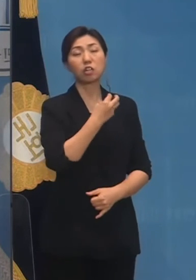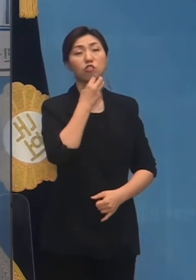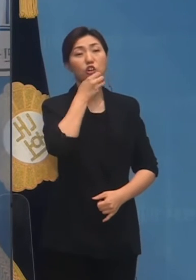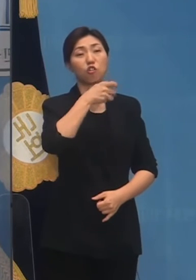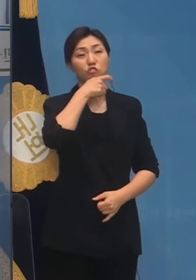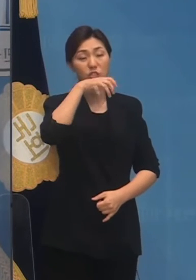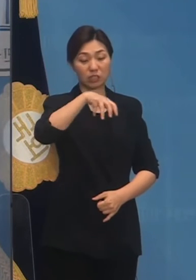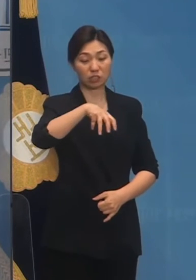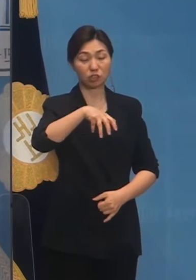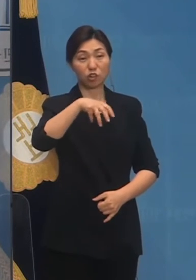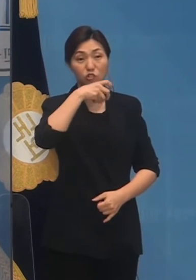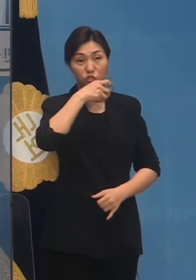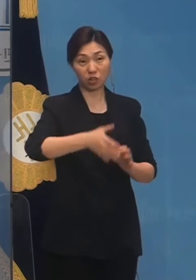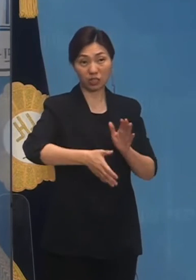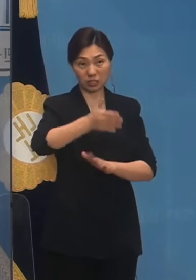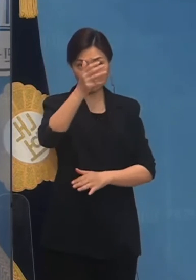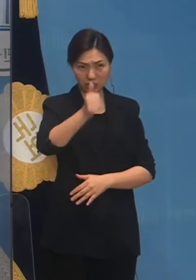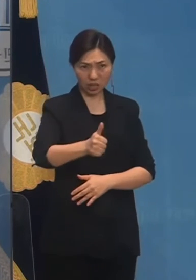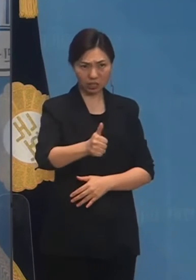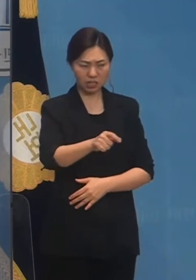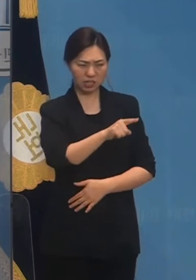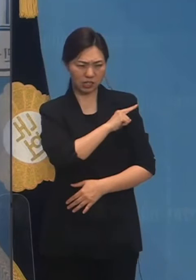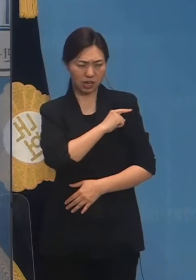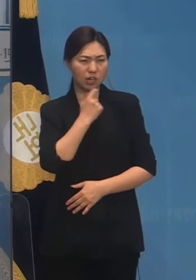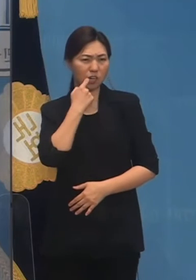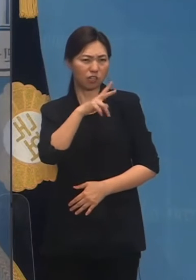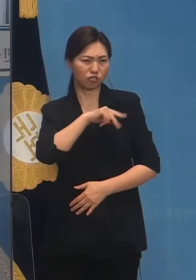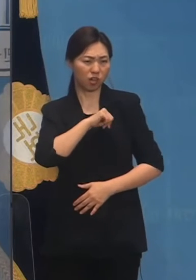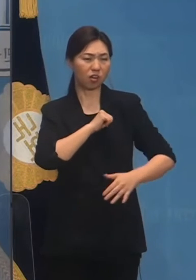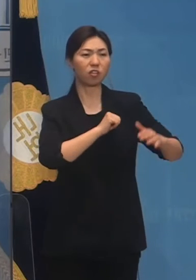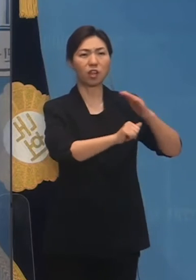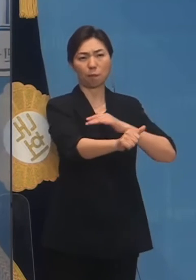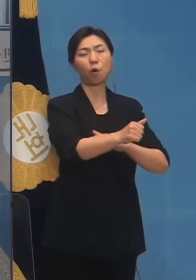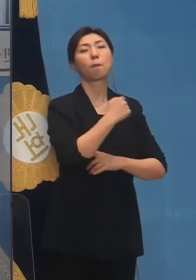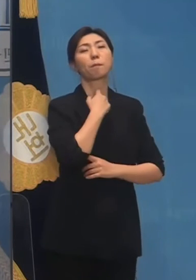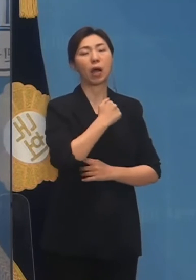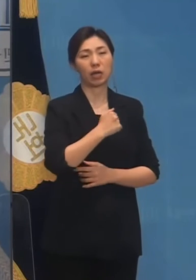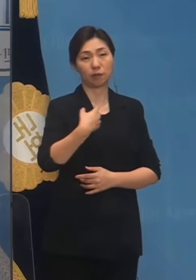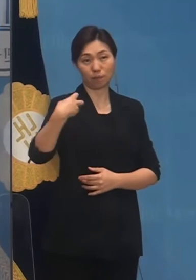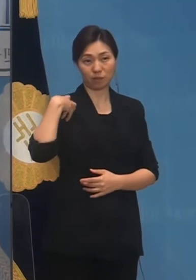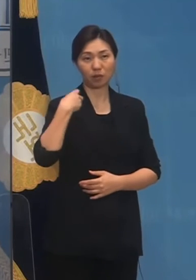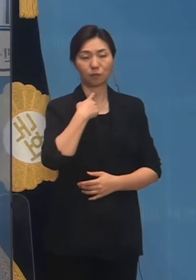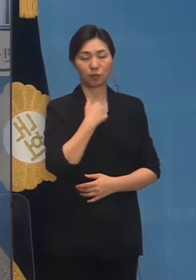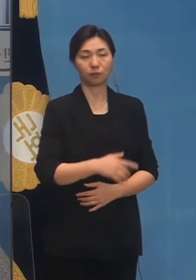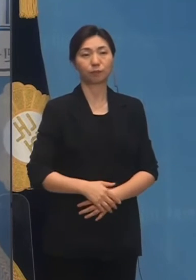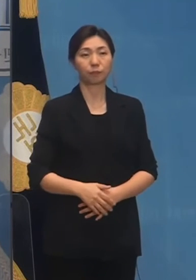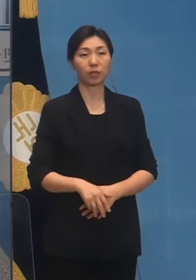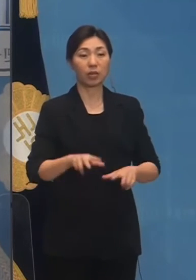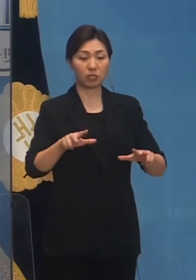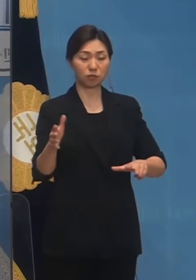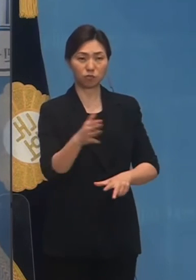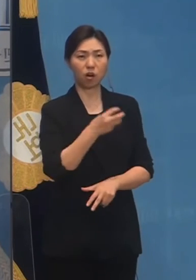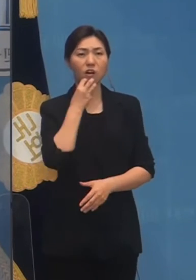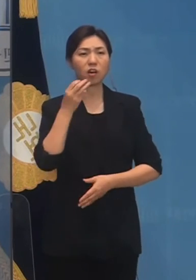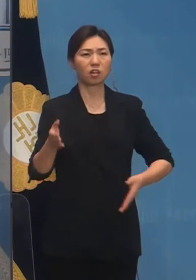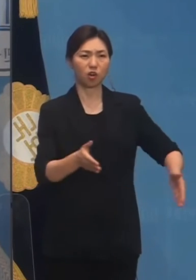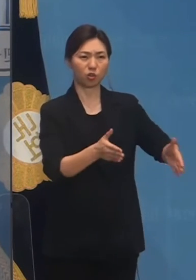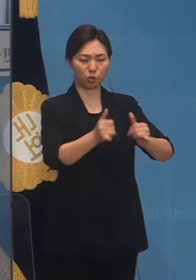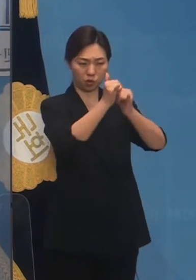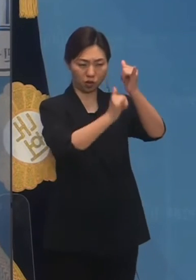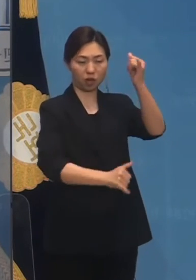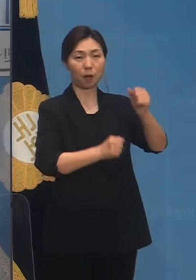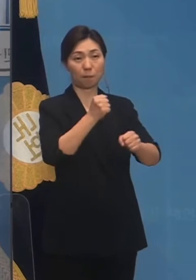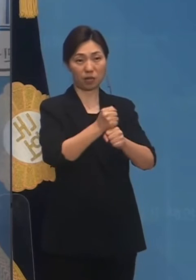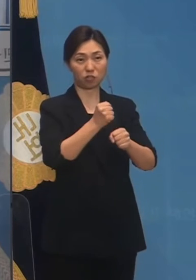되어 중앙정치에서 지역현장의 목소리를 대변했습니다. 저는 이제 경기도의 길을 걸어가고자 합니다.